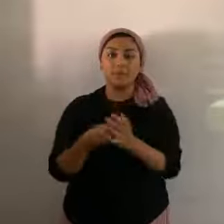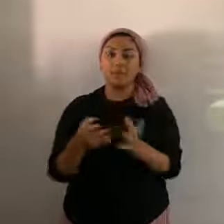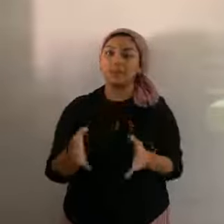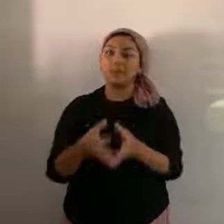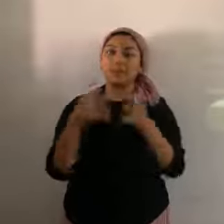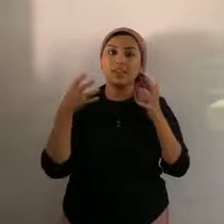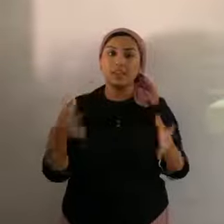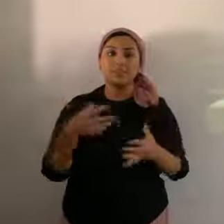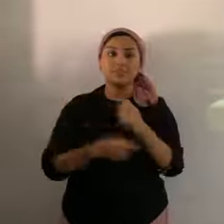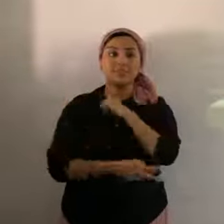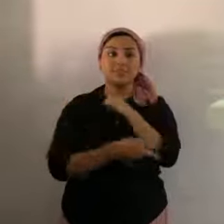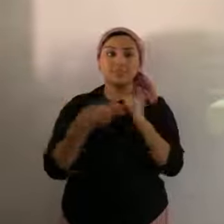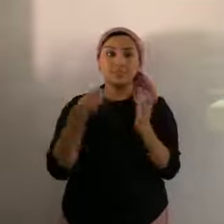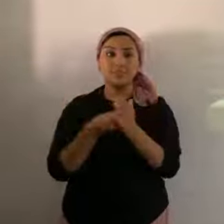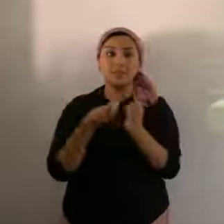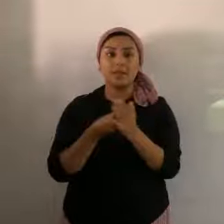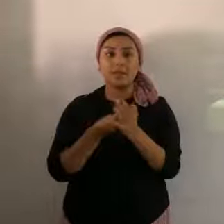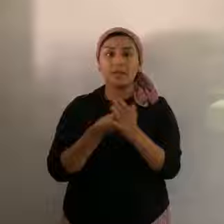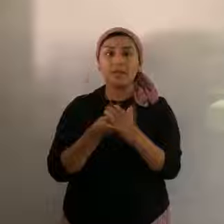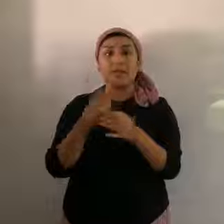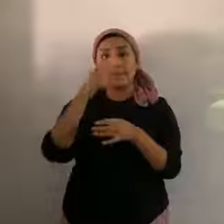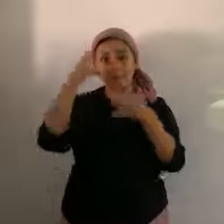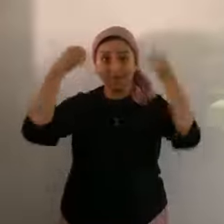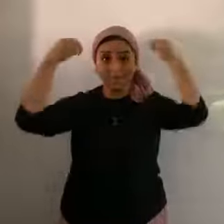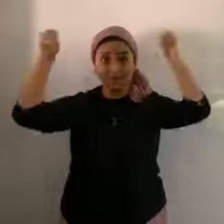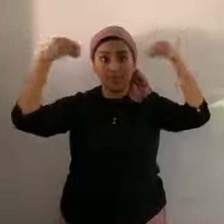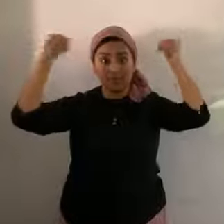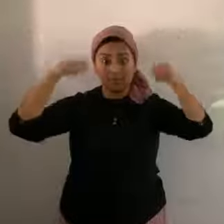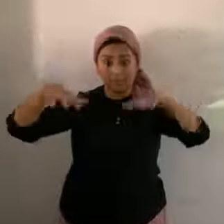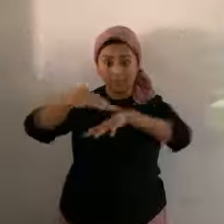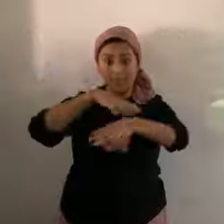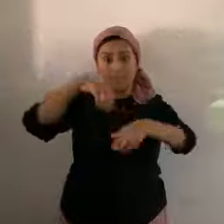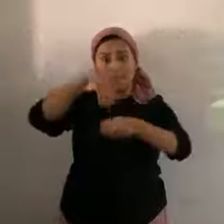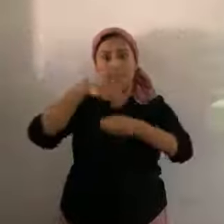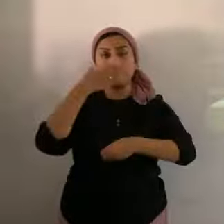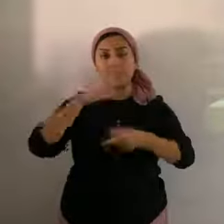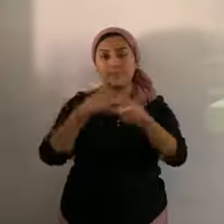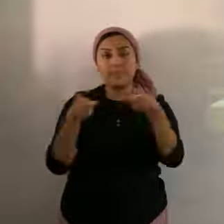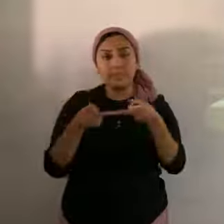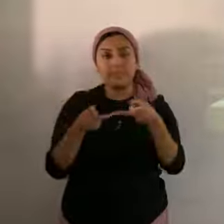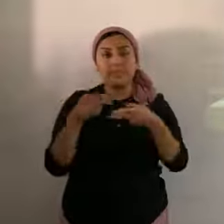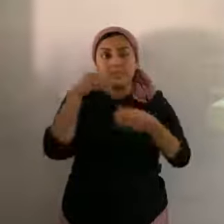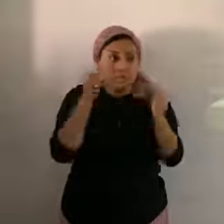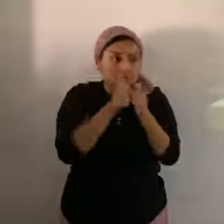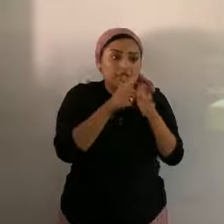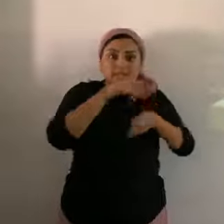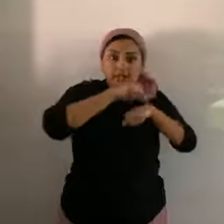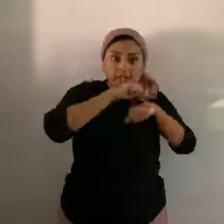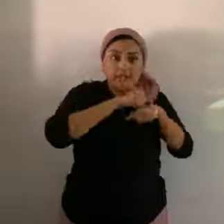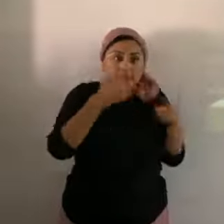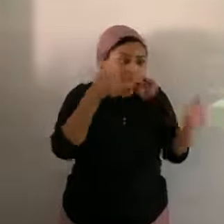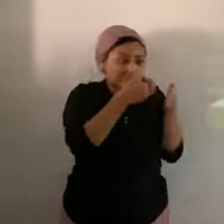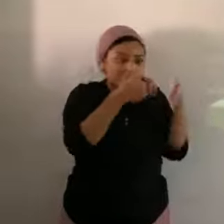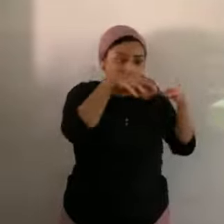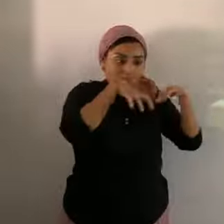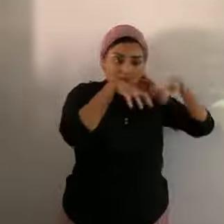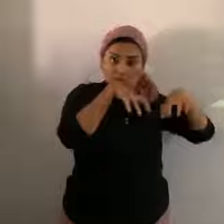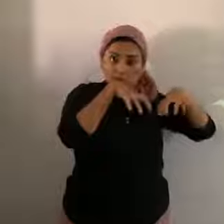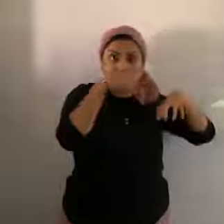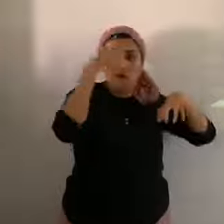mucha corrupción. Porque si de por sí el mercado estaba en un lugar que era el patio para los gentiles,